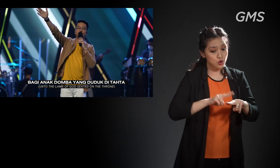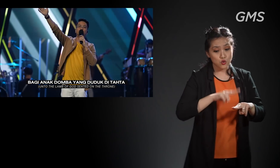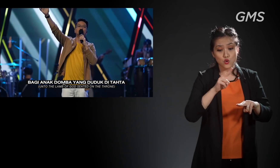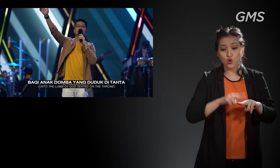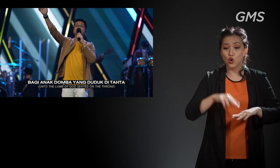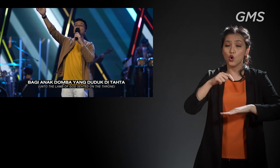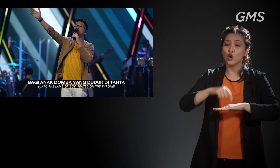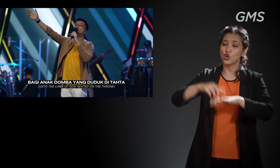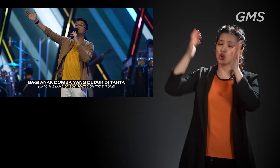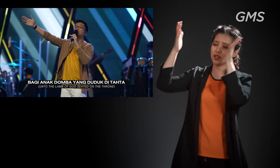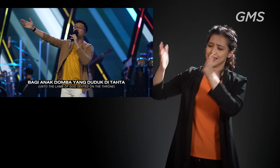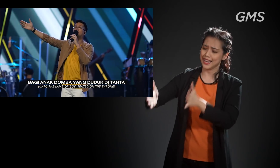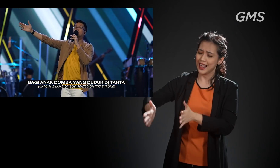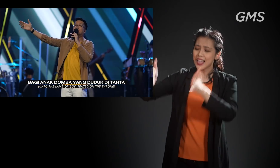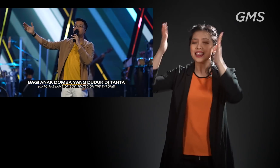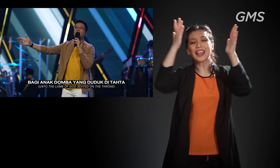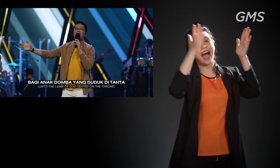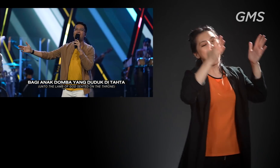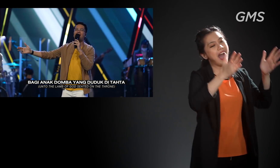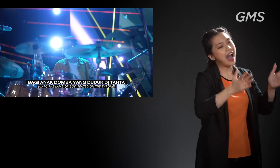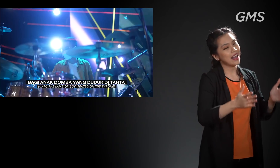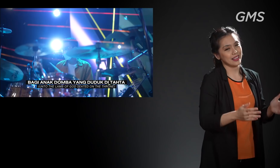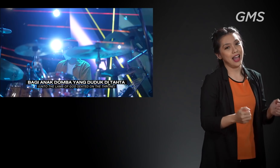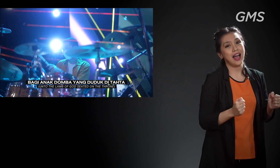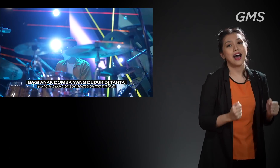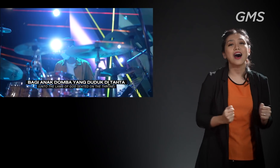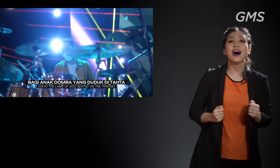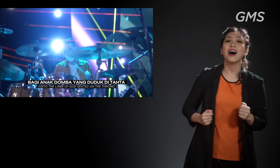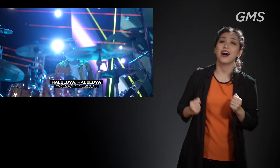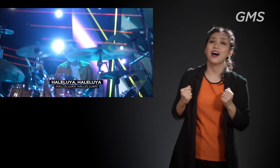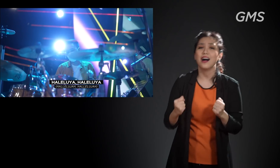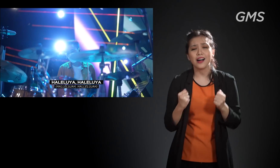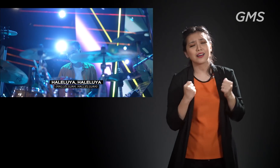yang duduk di tahta.